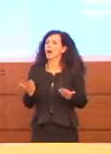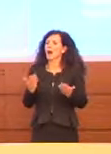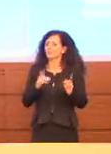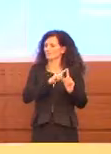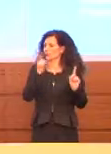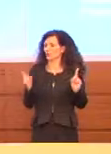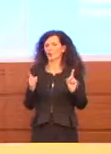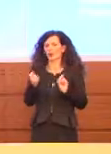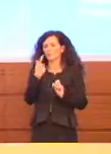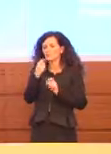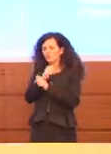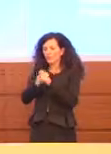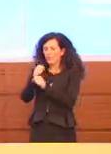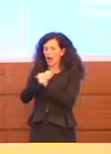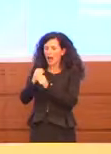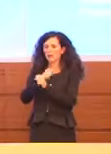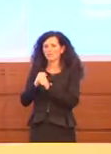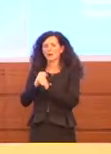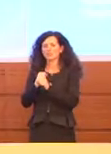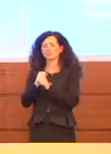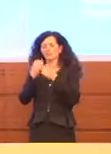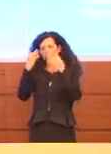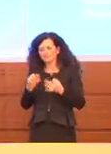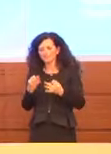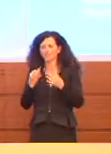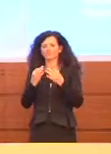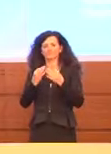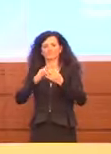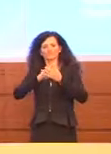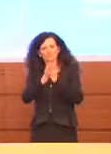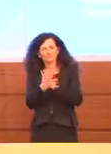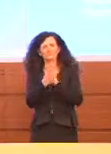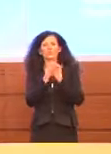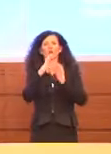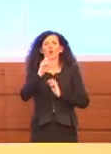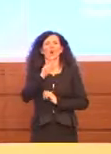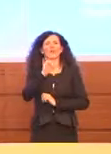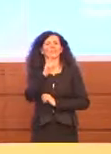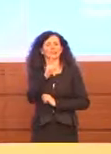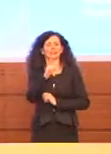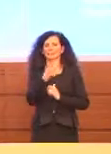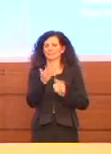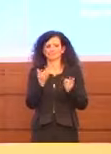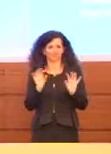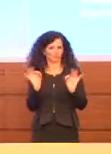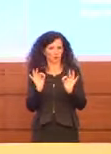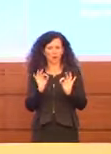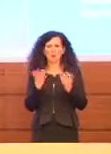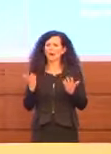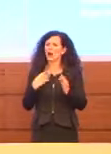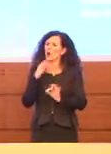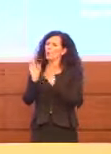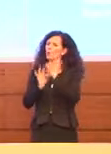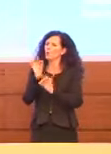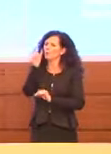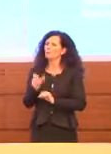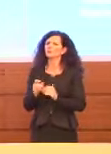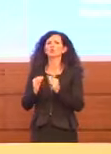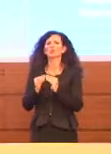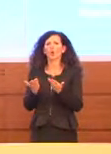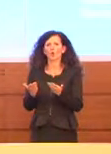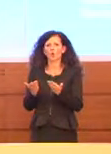possono affrontare in modo efficace covip ma allora come stiamo curando le persone che poi per fortuna guarisco